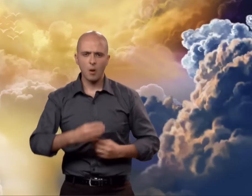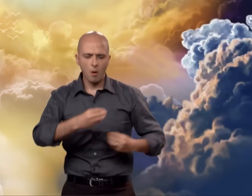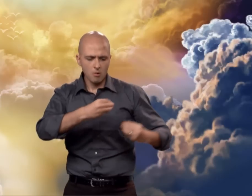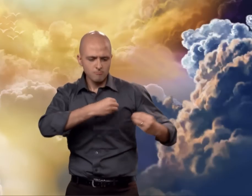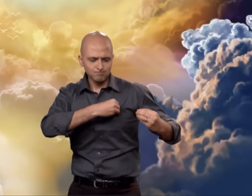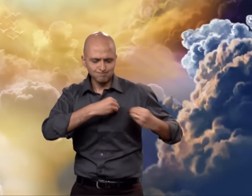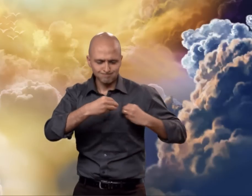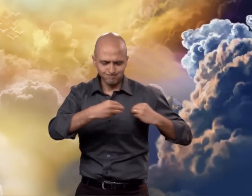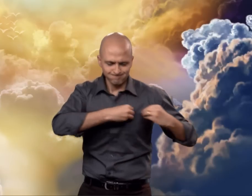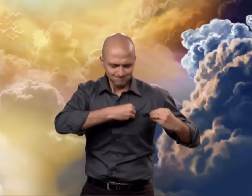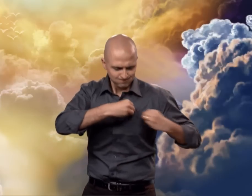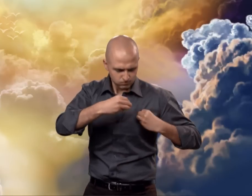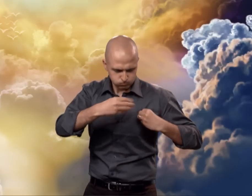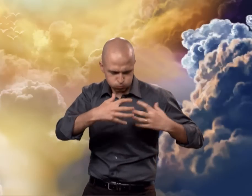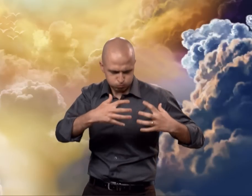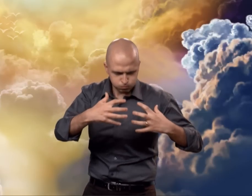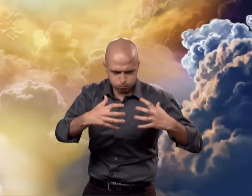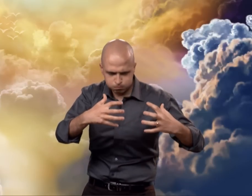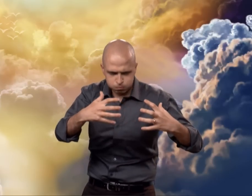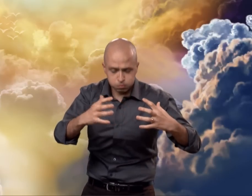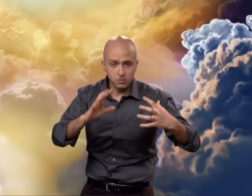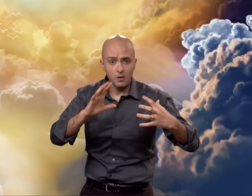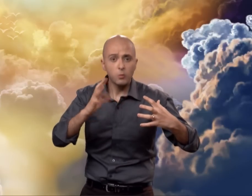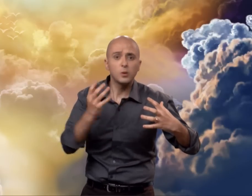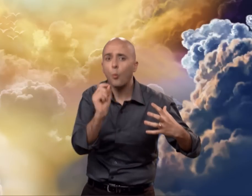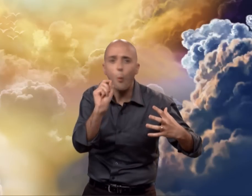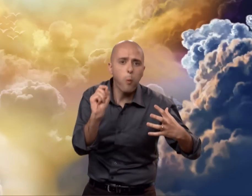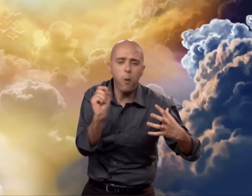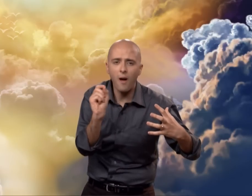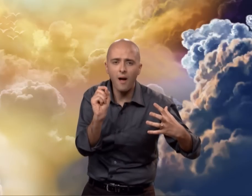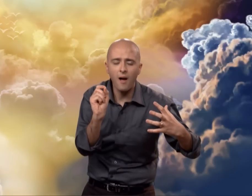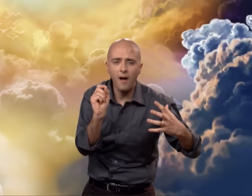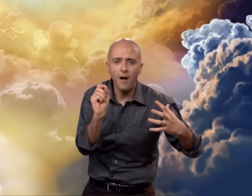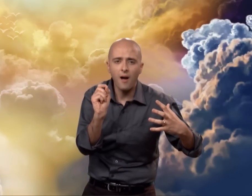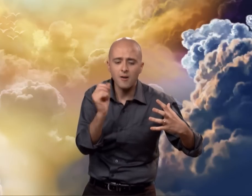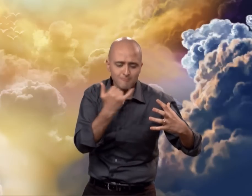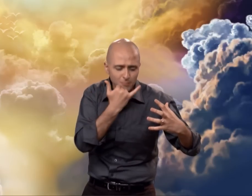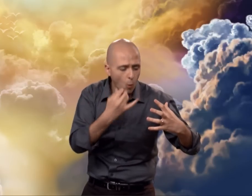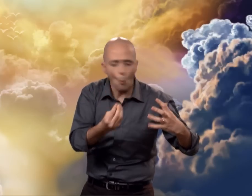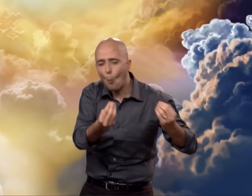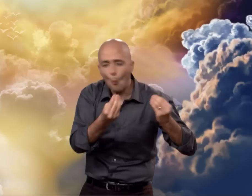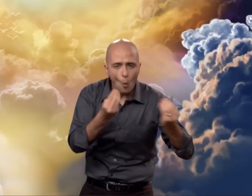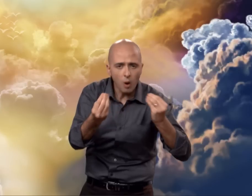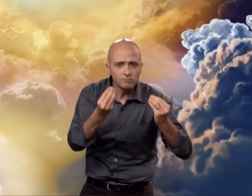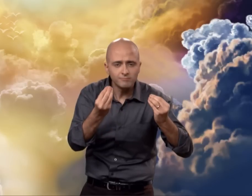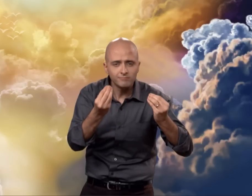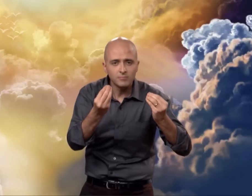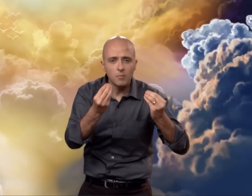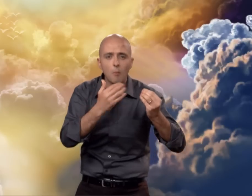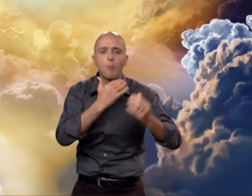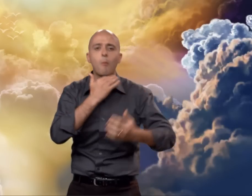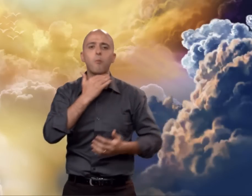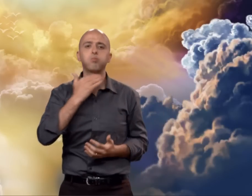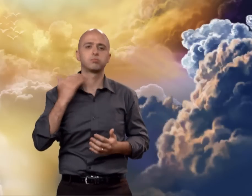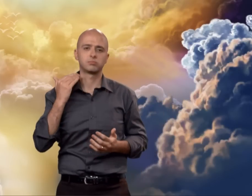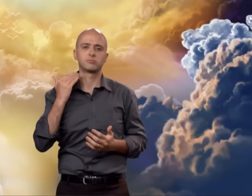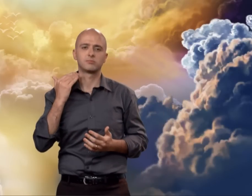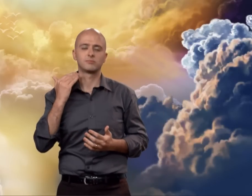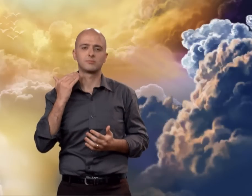séculos? Serão os ímpios convocados do lugar do tormento eterno a fim de receber novamente a sentença do juiz?